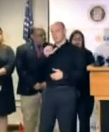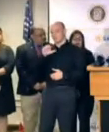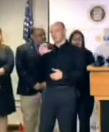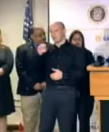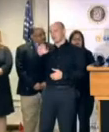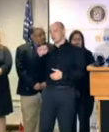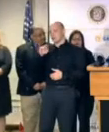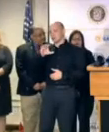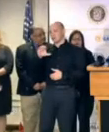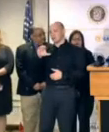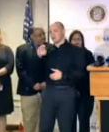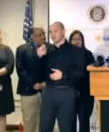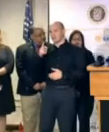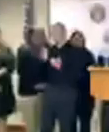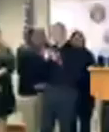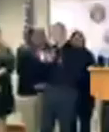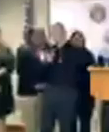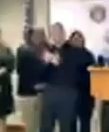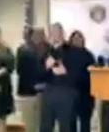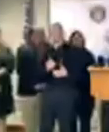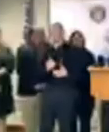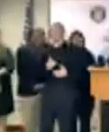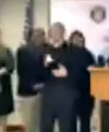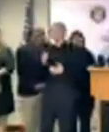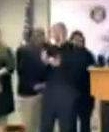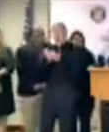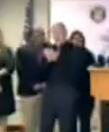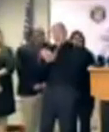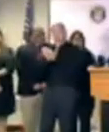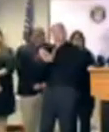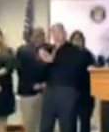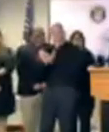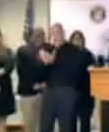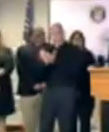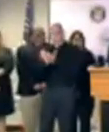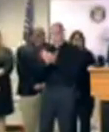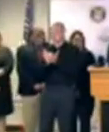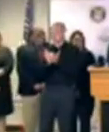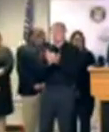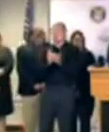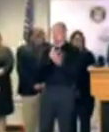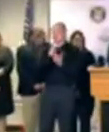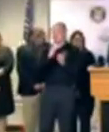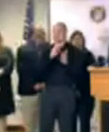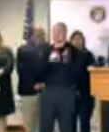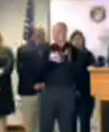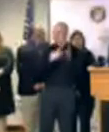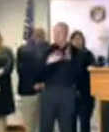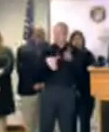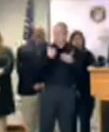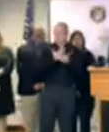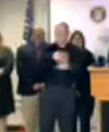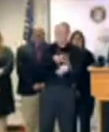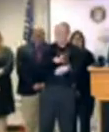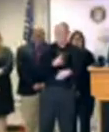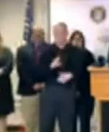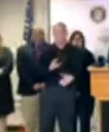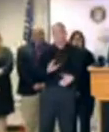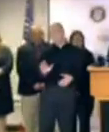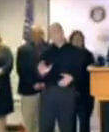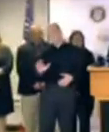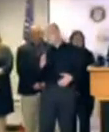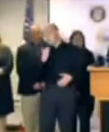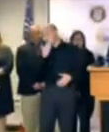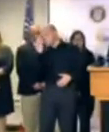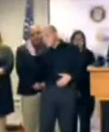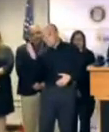ha estado trascendiendo públicamente, era un barco que no tenía en su itinerario detenerse en Puerto Rico a hacer una parada. Cerca, ¿verdad?, en